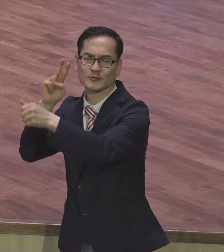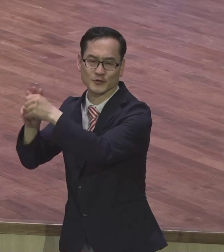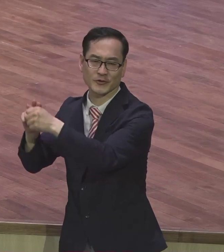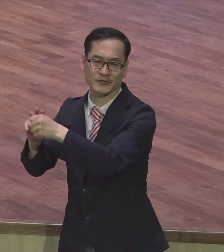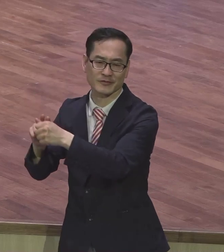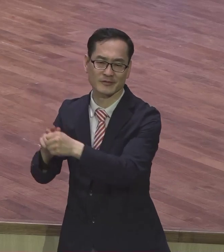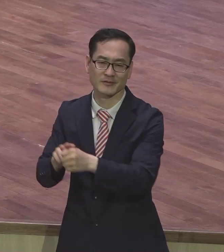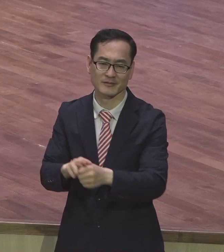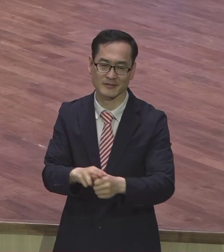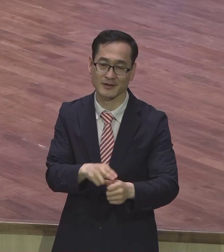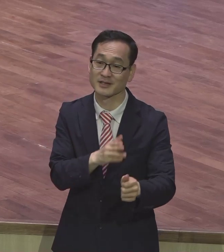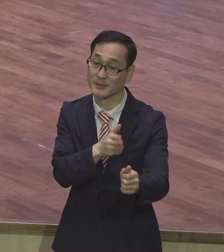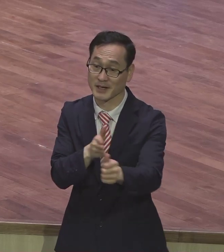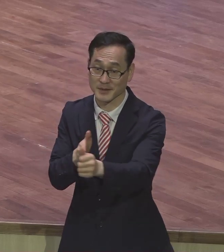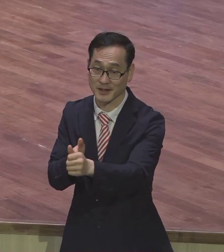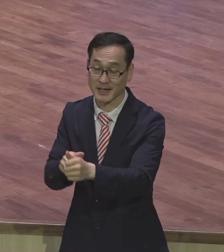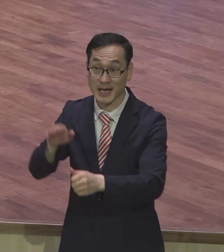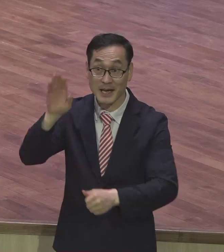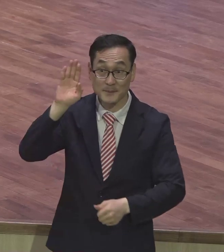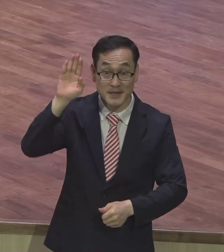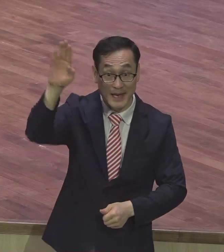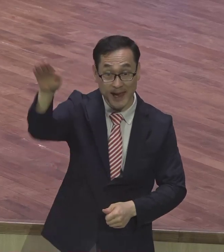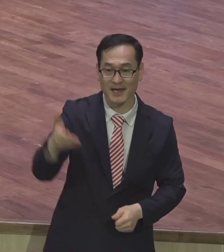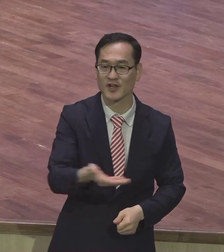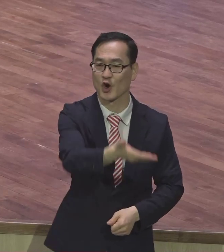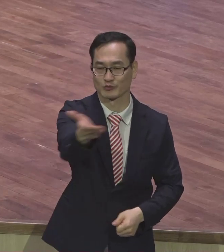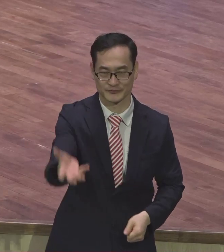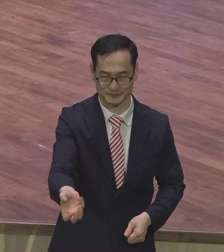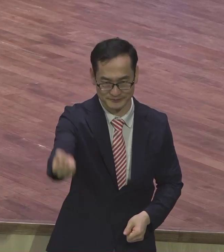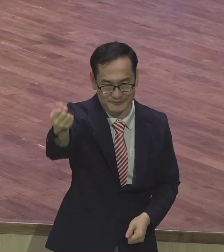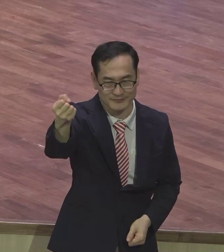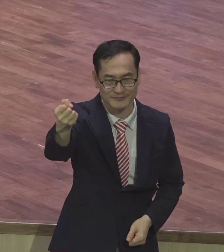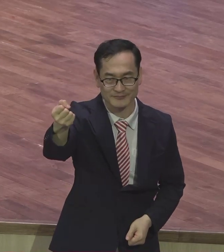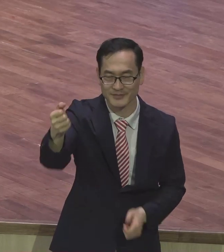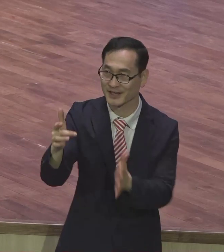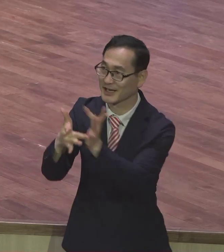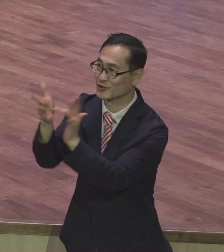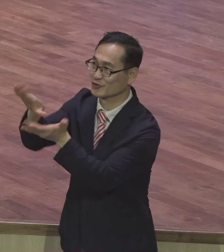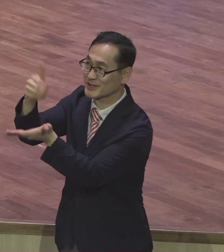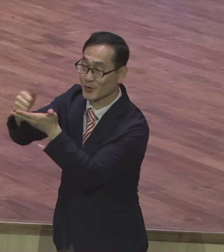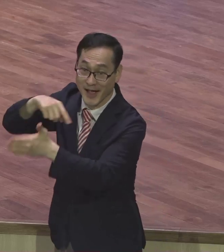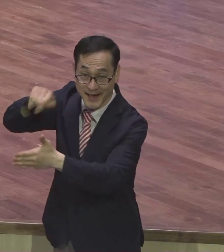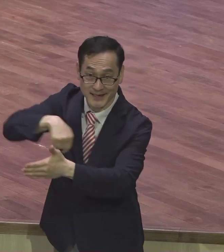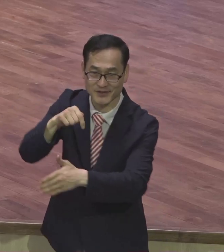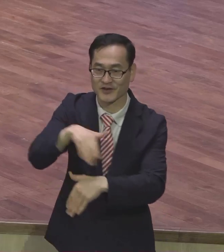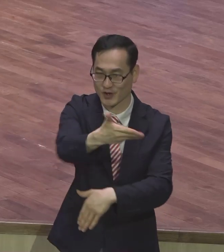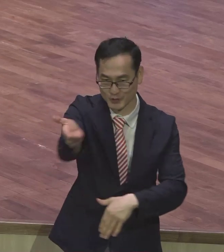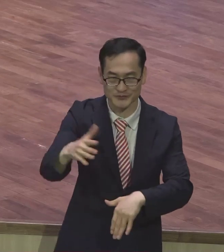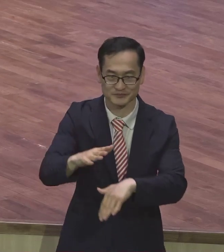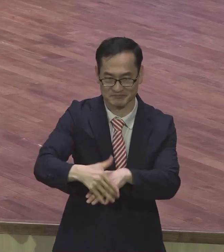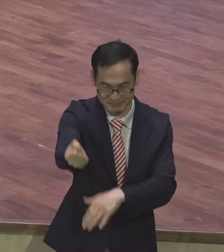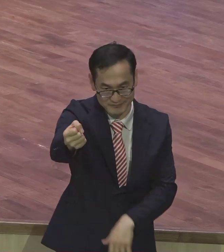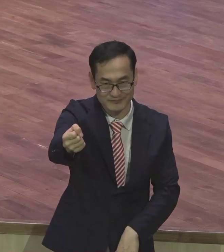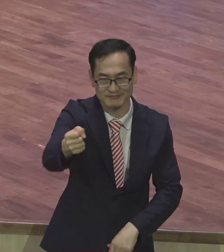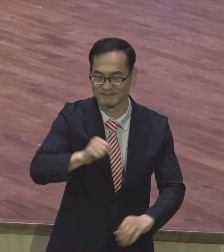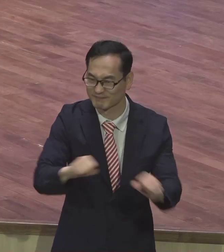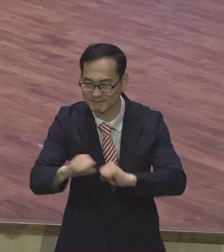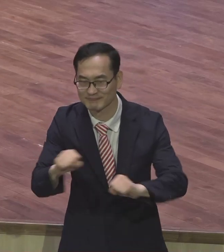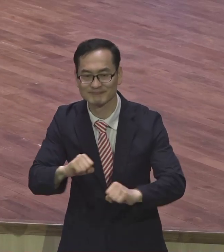저는 이 나이도 매일 도전합니다 무한도전 끊어오신 메시지를 새롭게